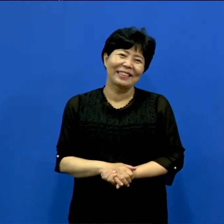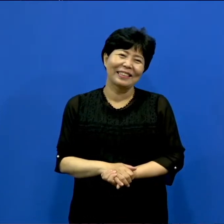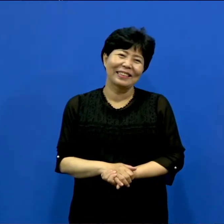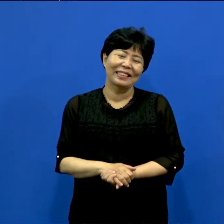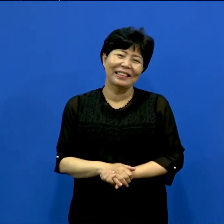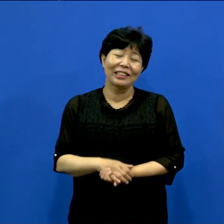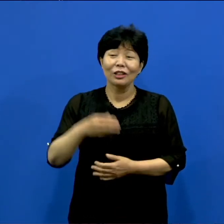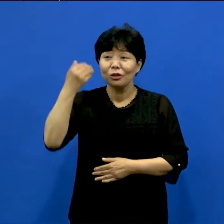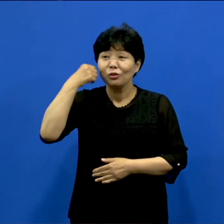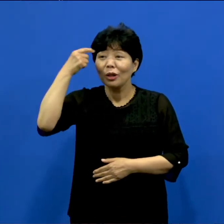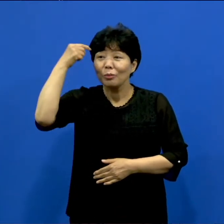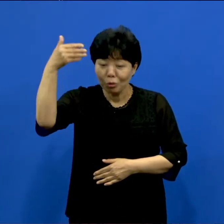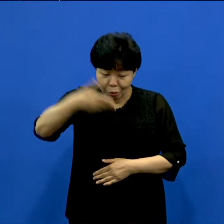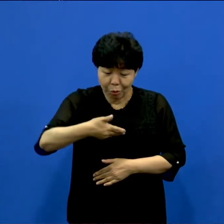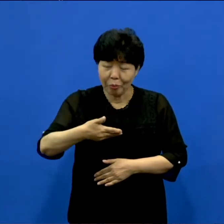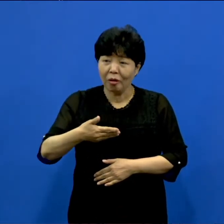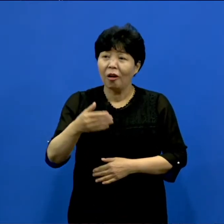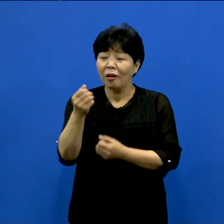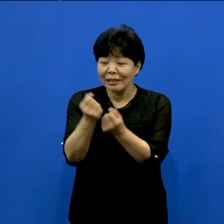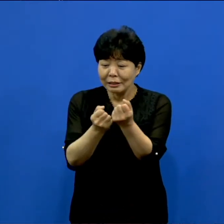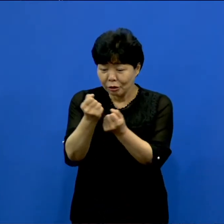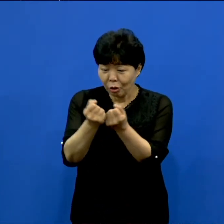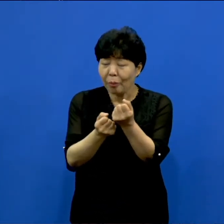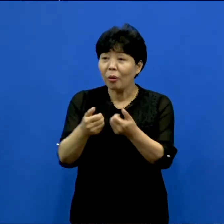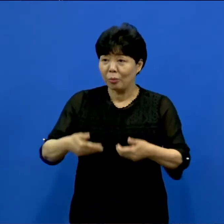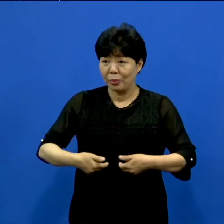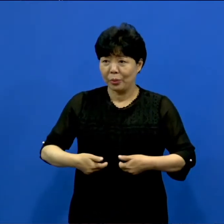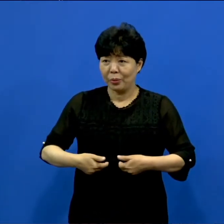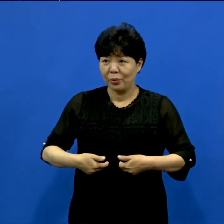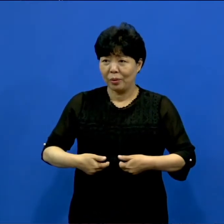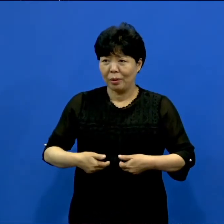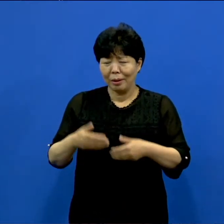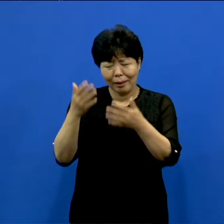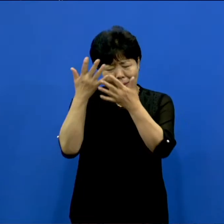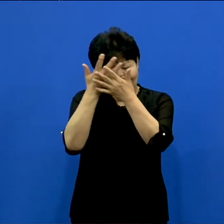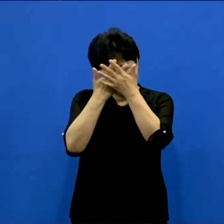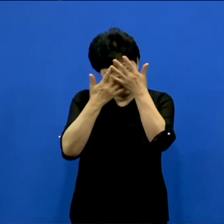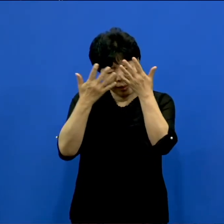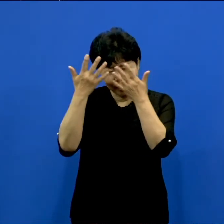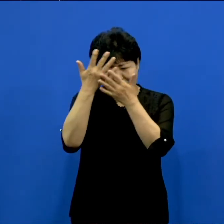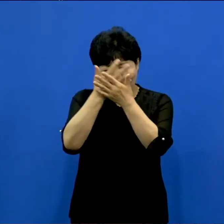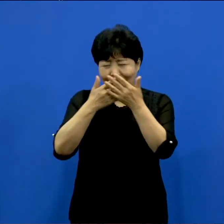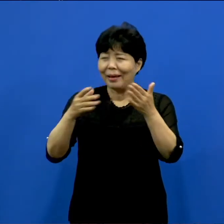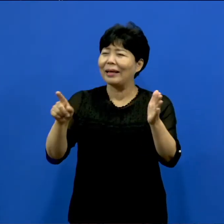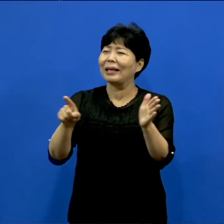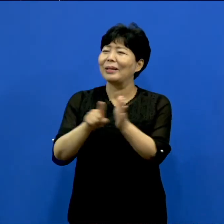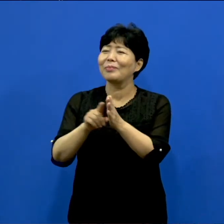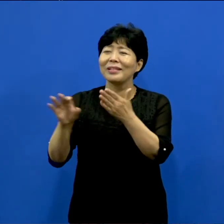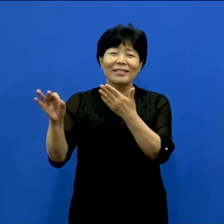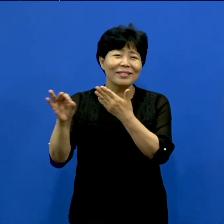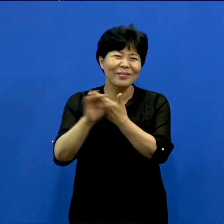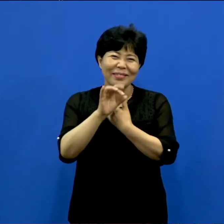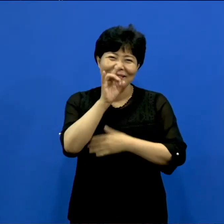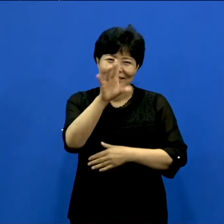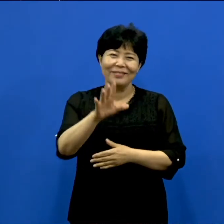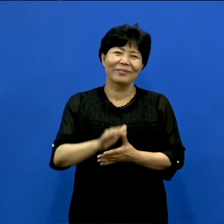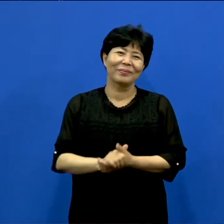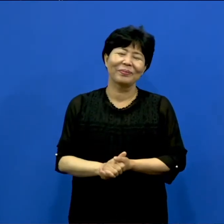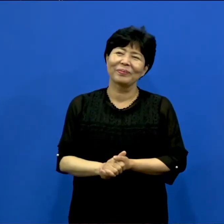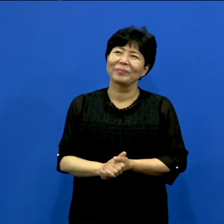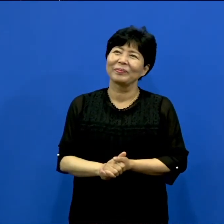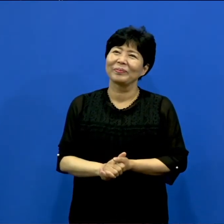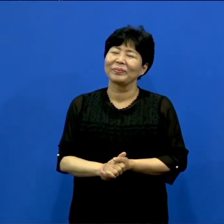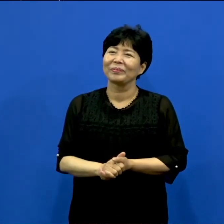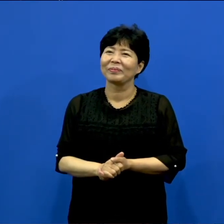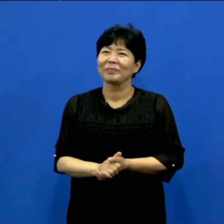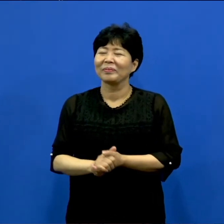누가 물으면 설명할 수 없으면 어떻게 해요? 신앙의 추상화예요. 여기 신앙의 추상화가 가장 무서워요.